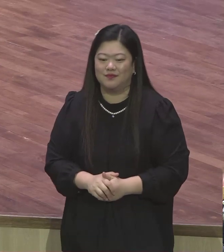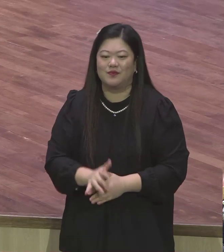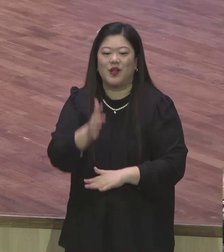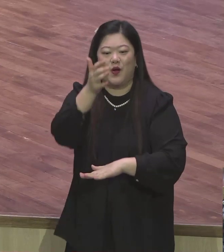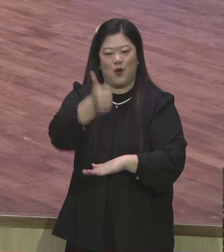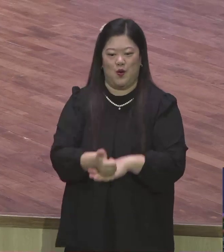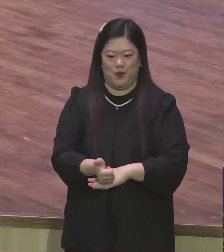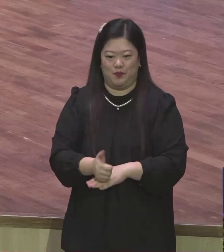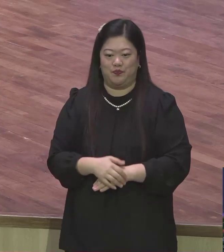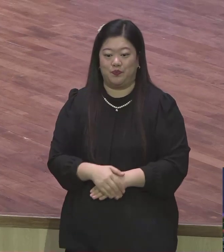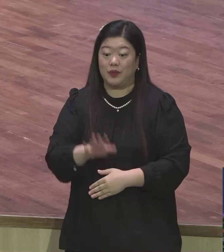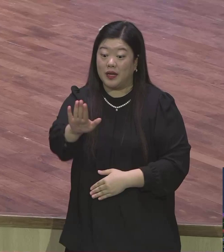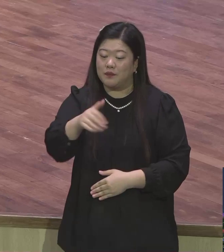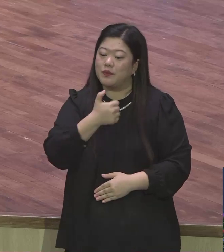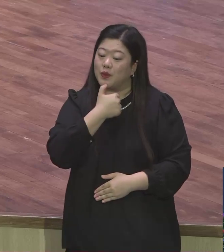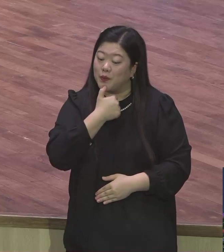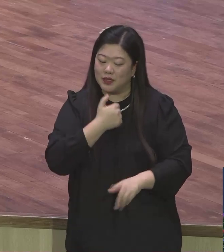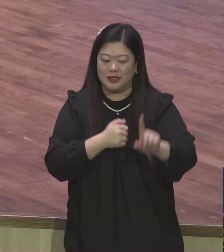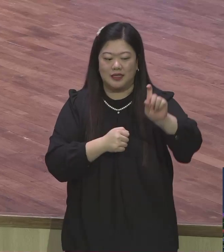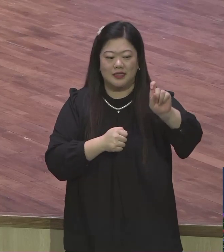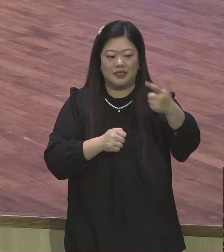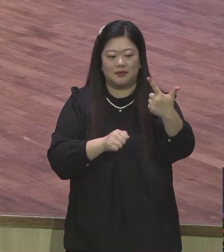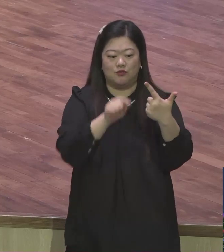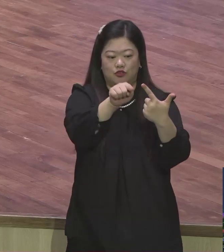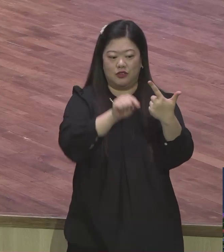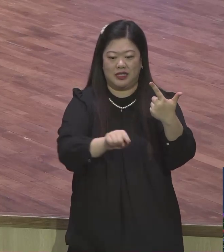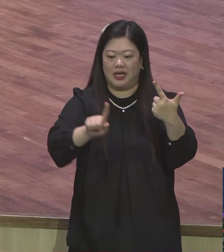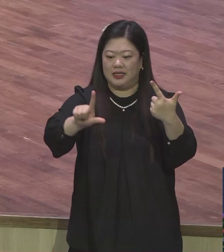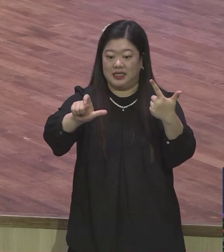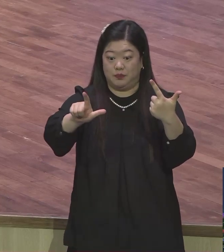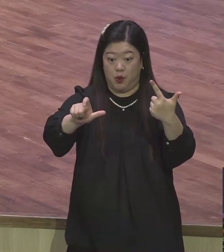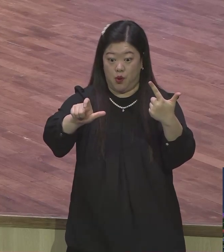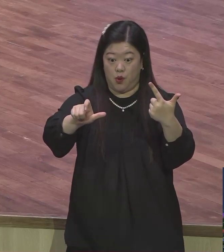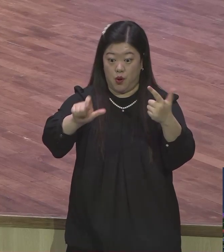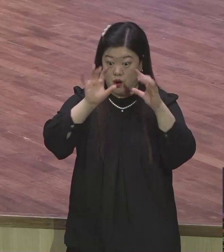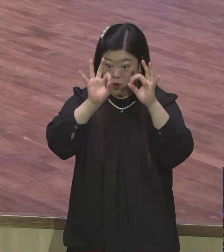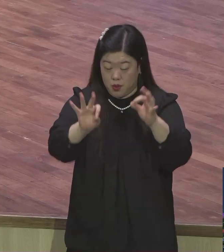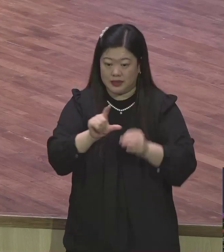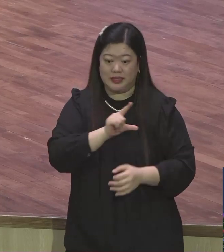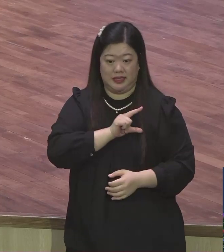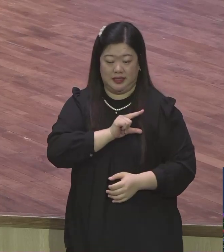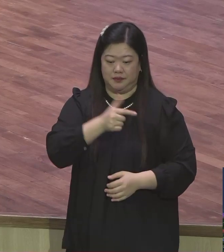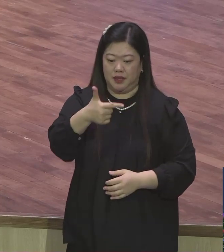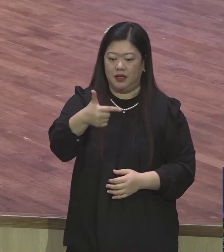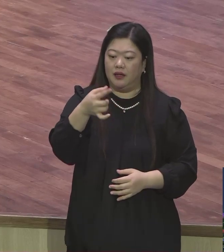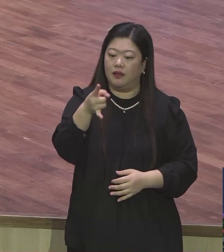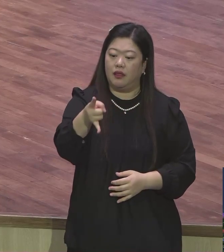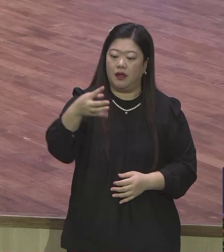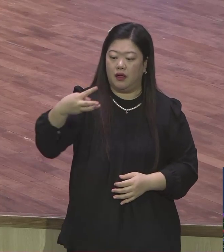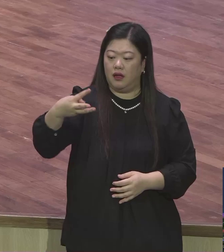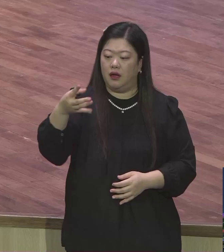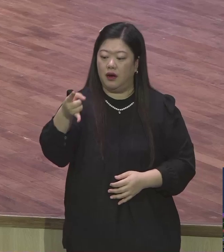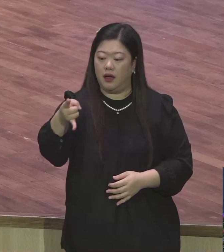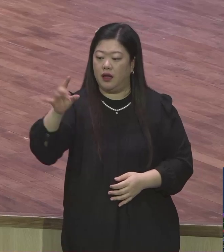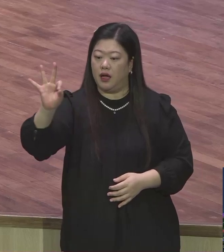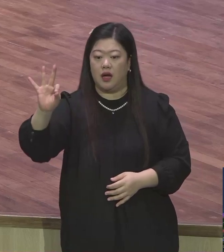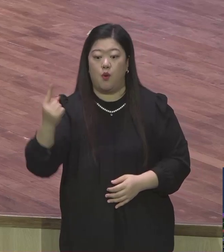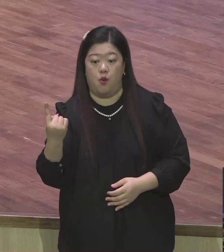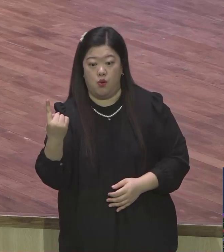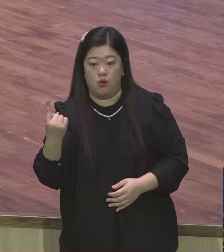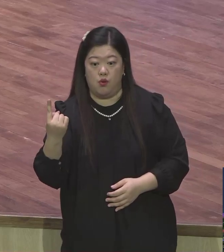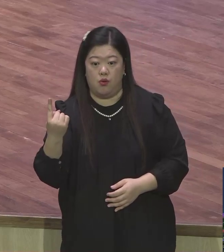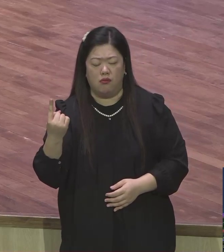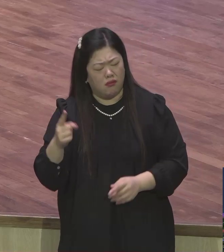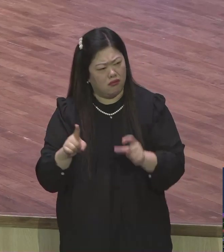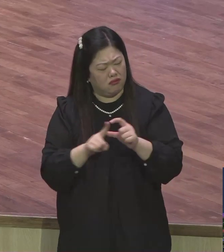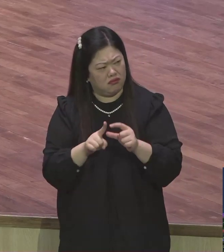결론입니다. 오늘 본문 15절에 보면 네레오라고 하는 아주 생소한 이름이 나옵니다. 로마서